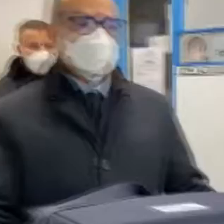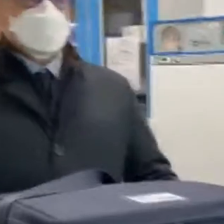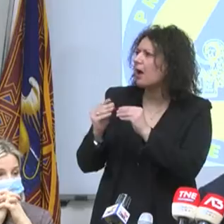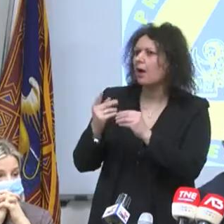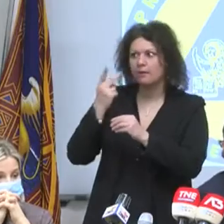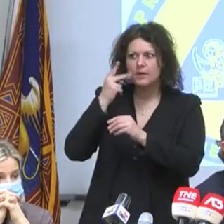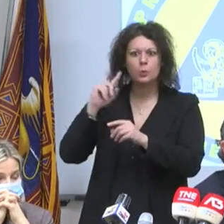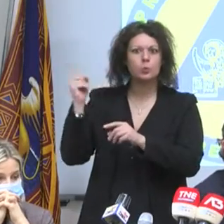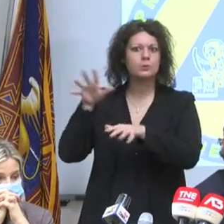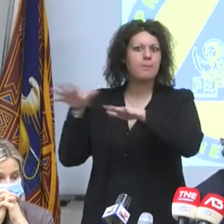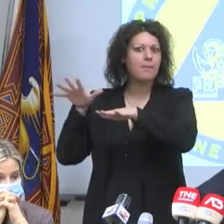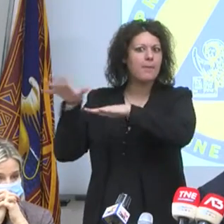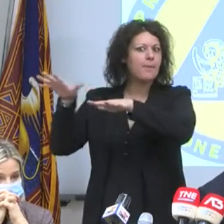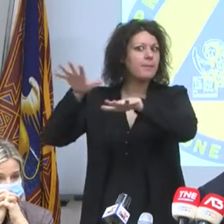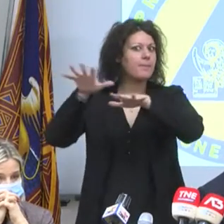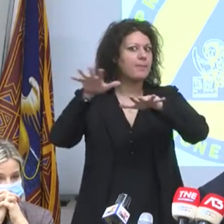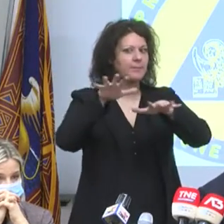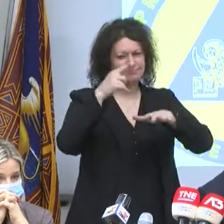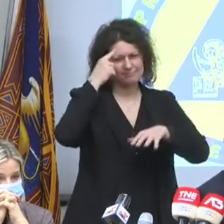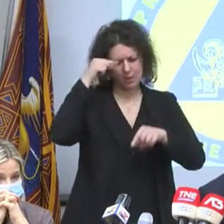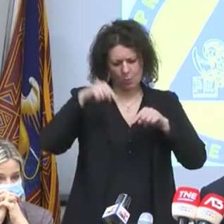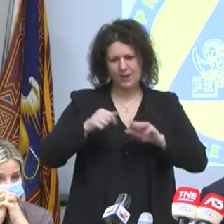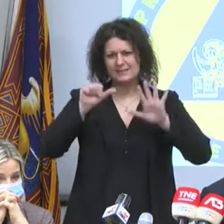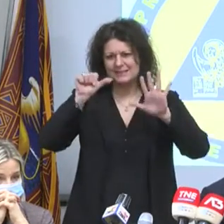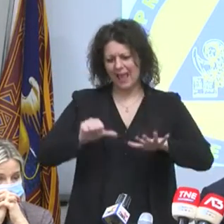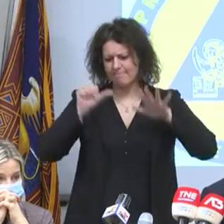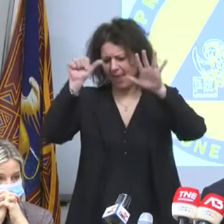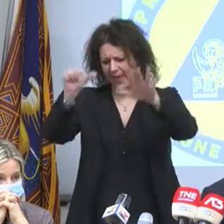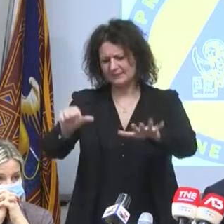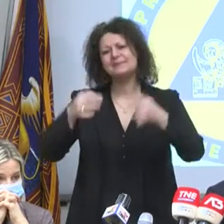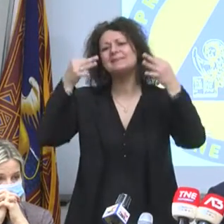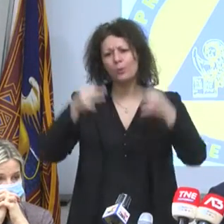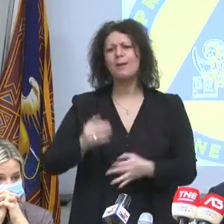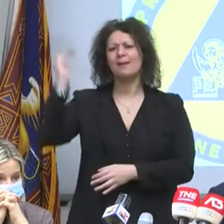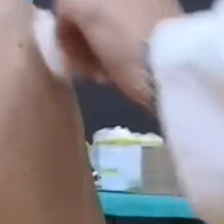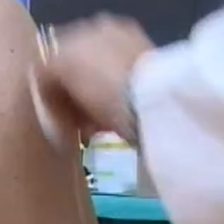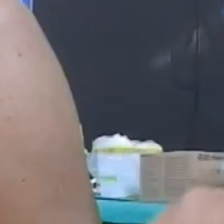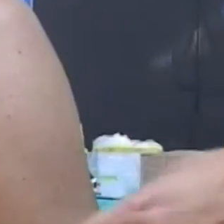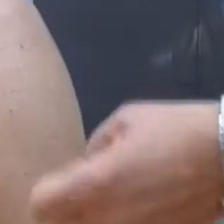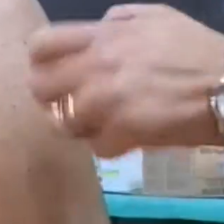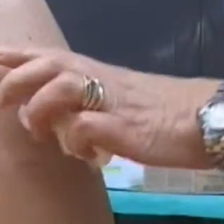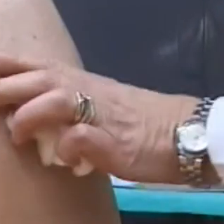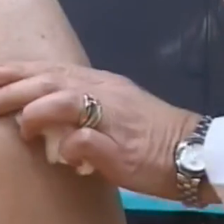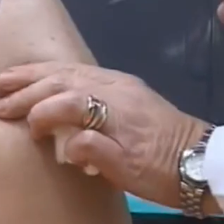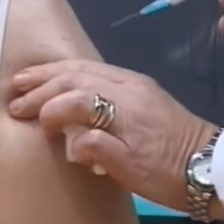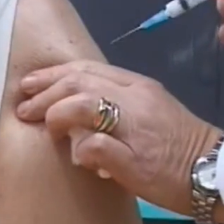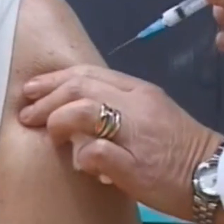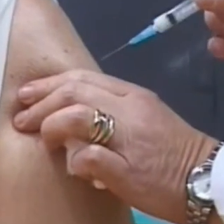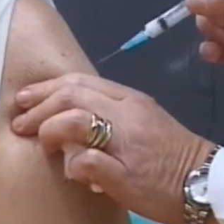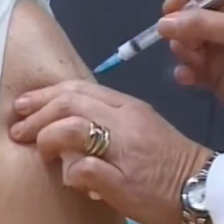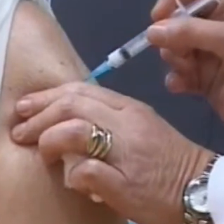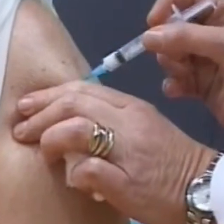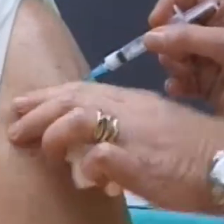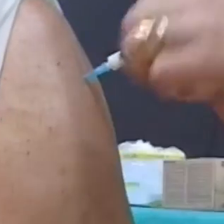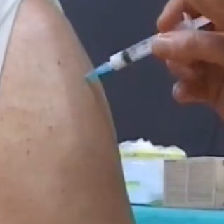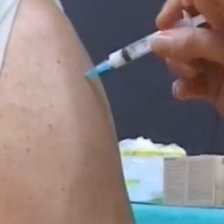l'economia sappiamo tutti che da qua i prossimi sei mesi ci saranno vaccini per tutti trova averli prima altro grande tema fondamentale per la ri